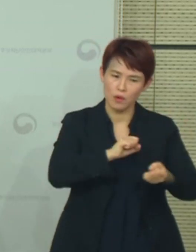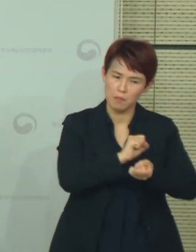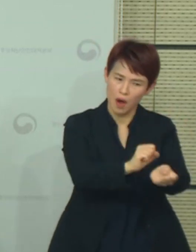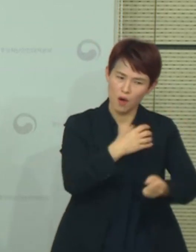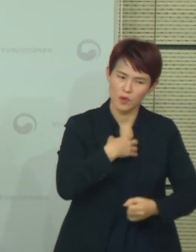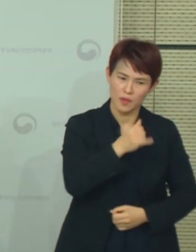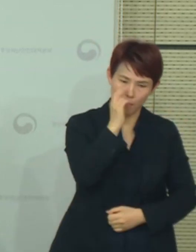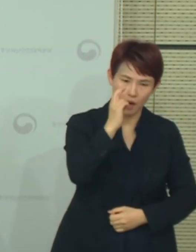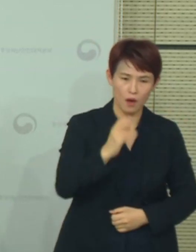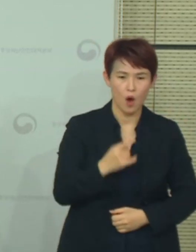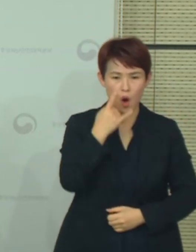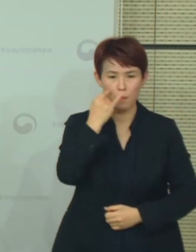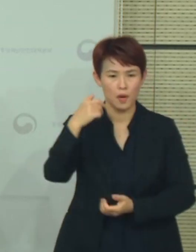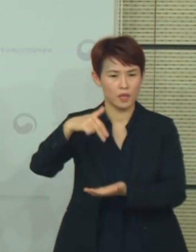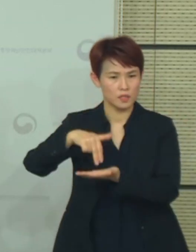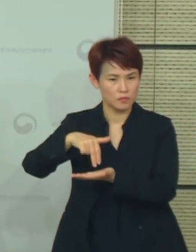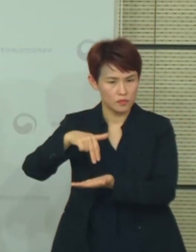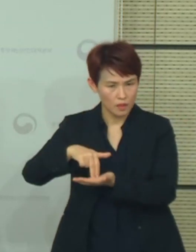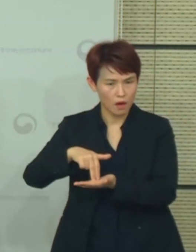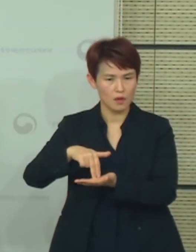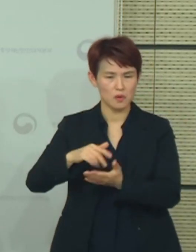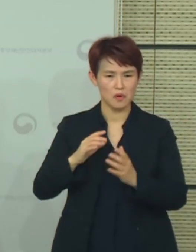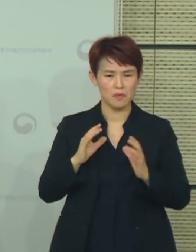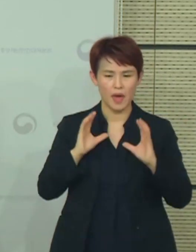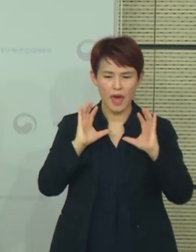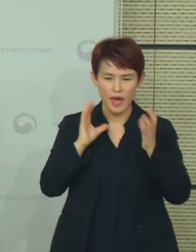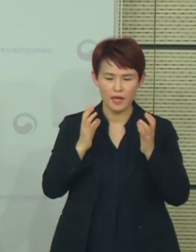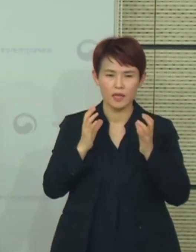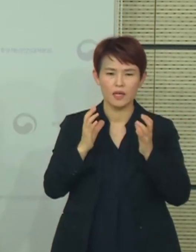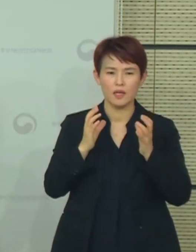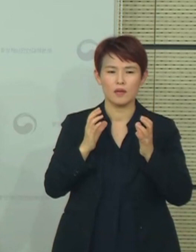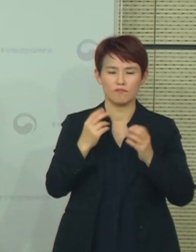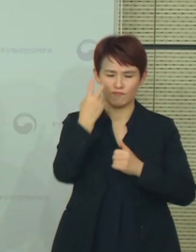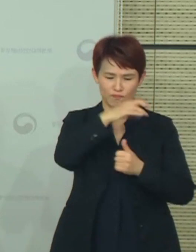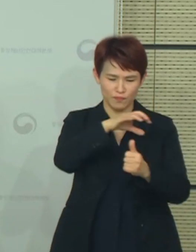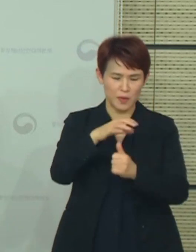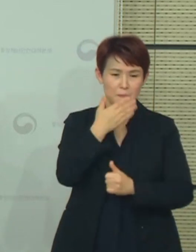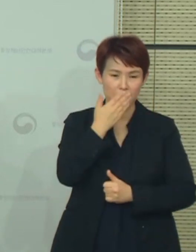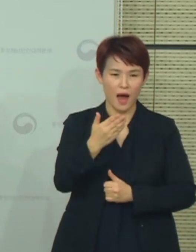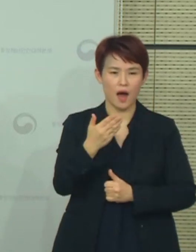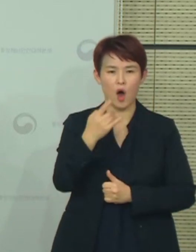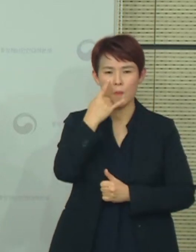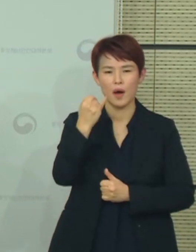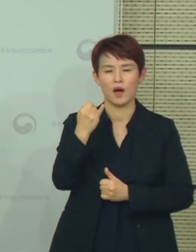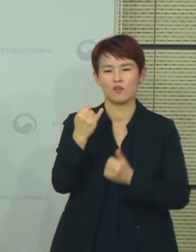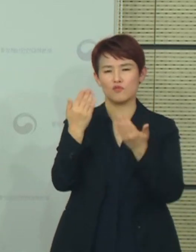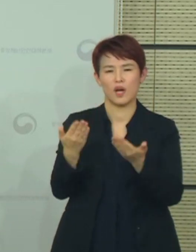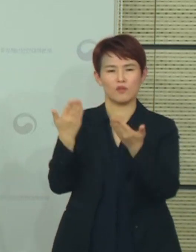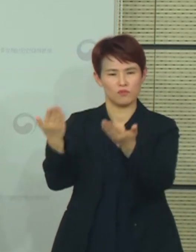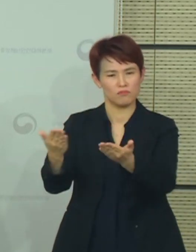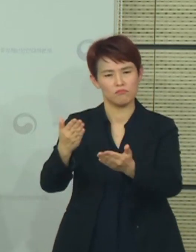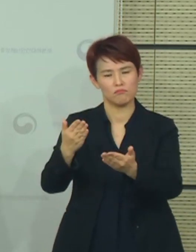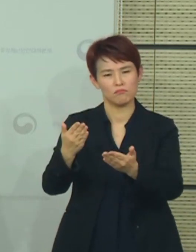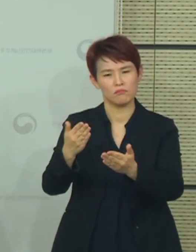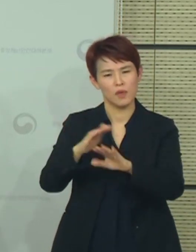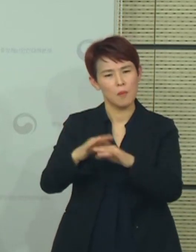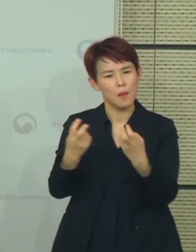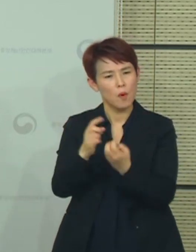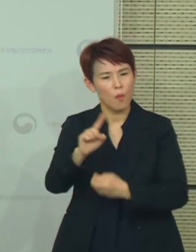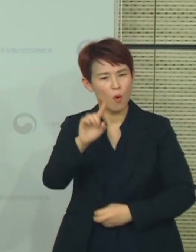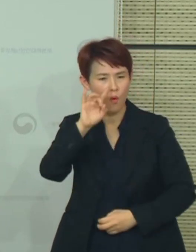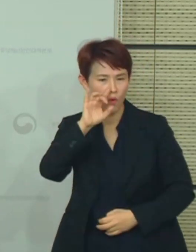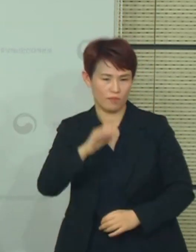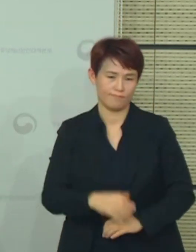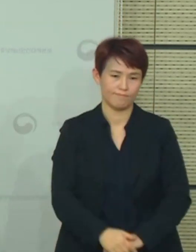이런 아이를 가진 어머니한테 그런 육아휴직을 준다거나 이런 대책은 고민하고 계신 게 없는지 좀 궁금합니다. 두